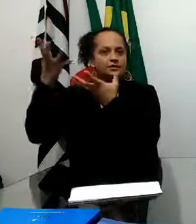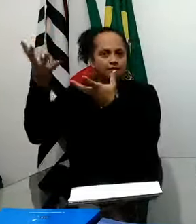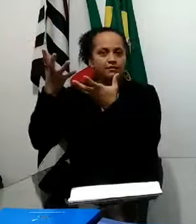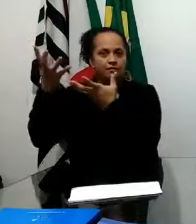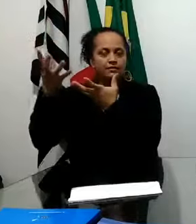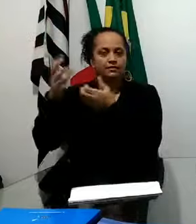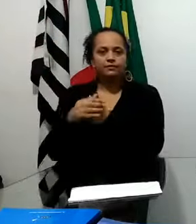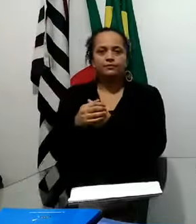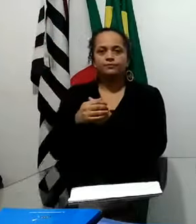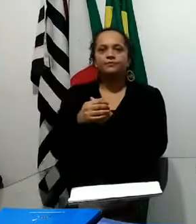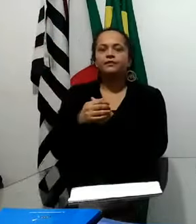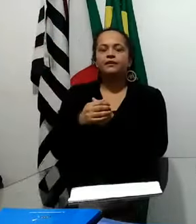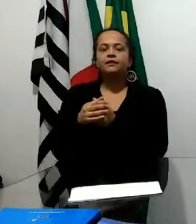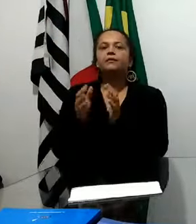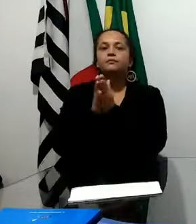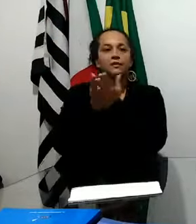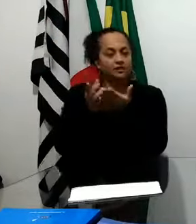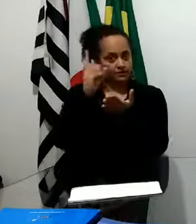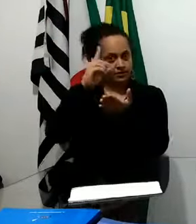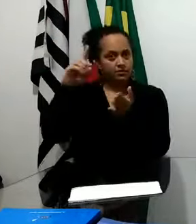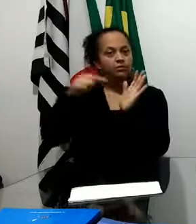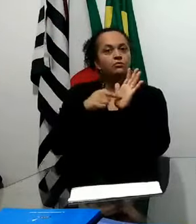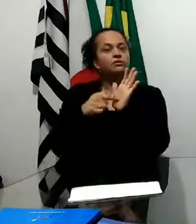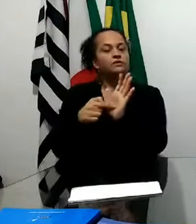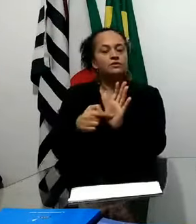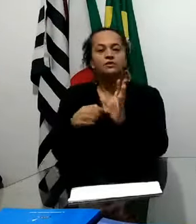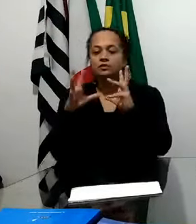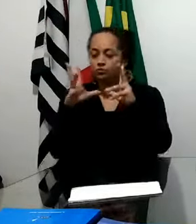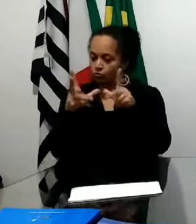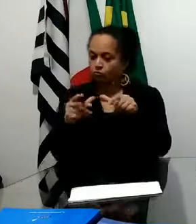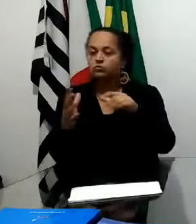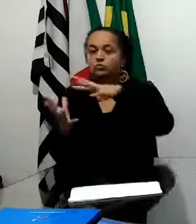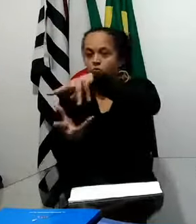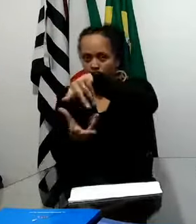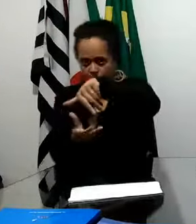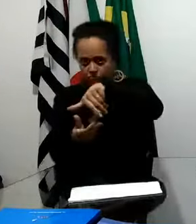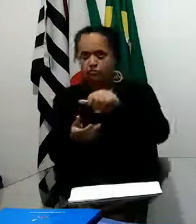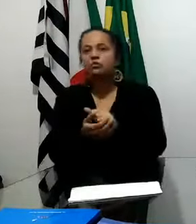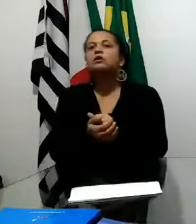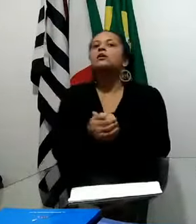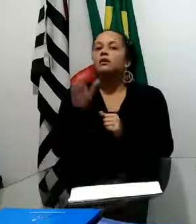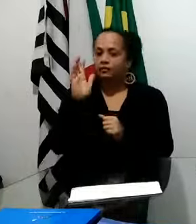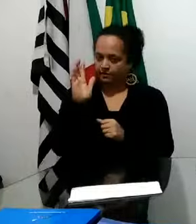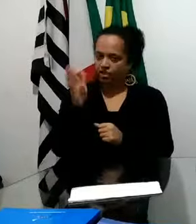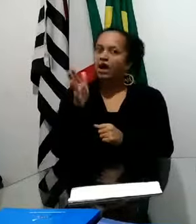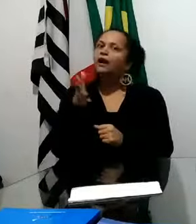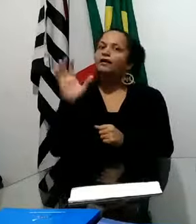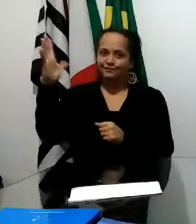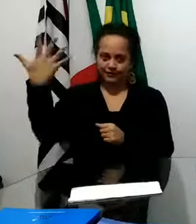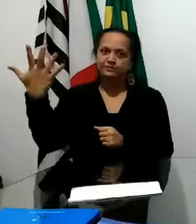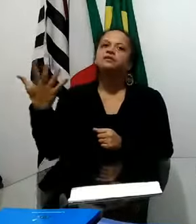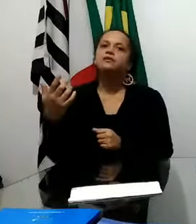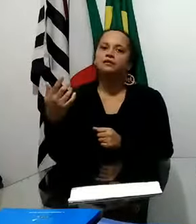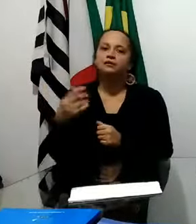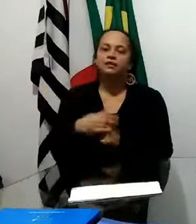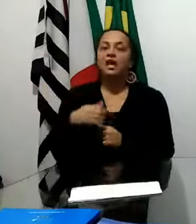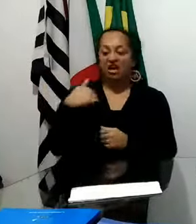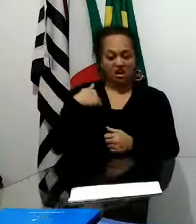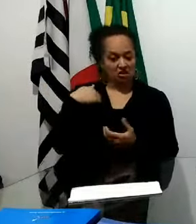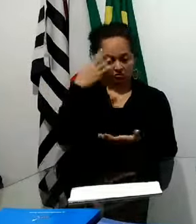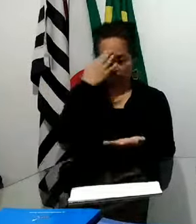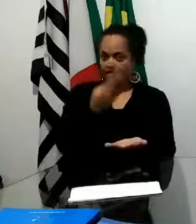bíblicas referentes ao mundo, à humanidade, ela vai se cumprir. Ao reino vai se cumprir. Eu e você, crendo